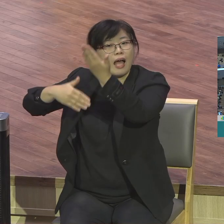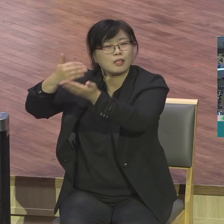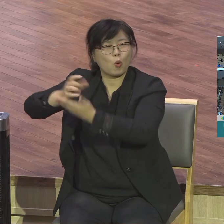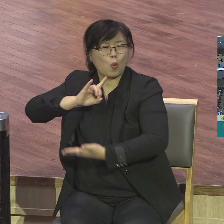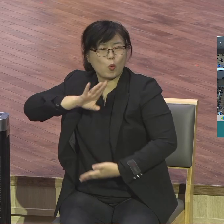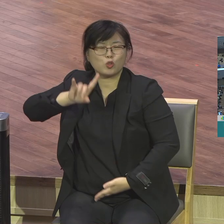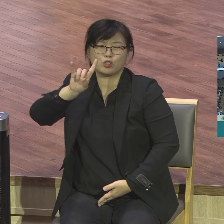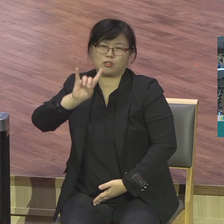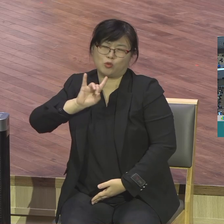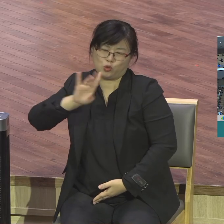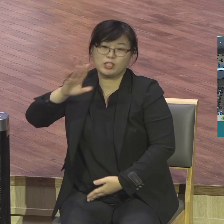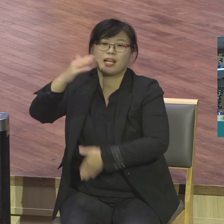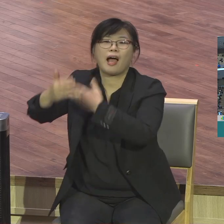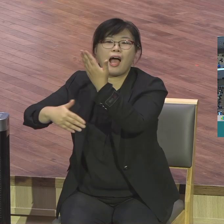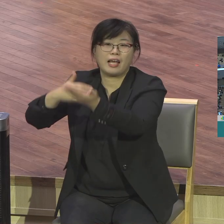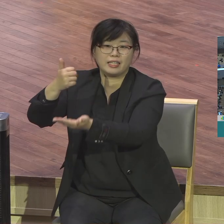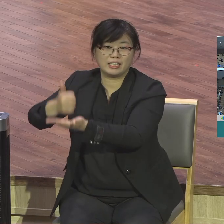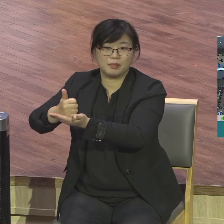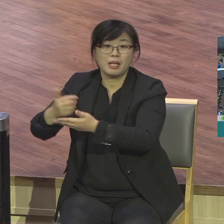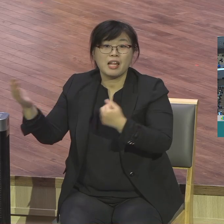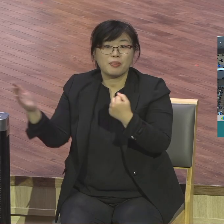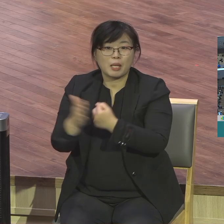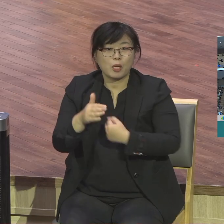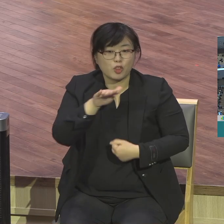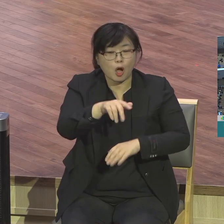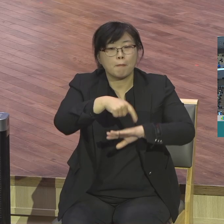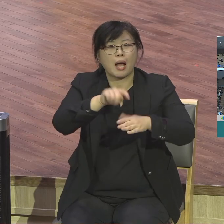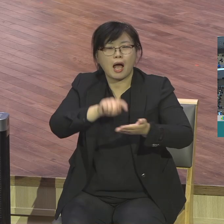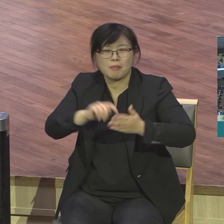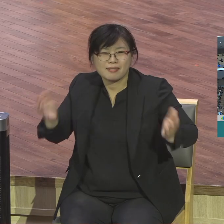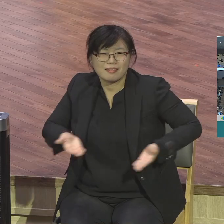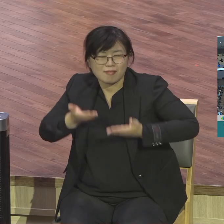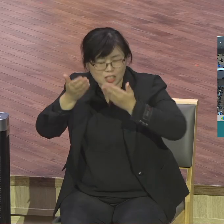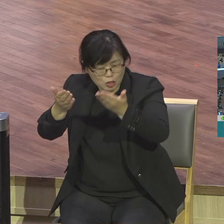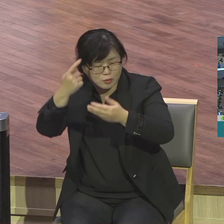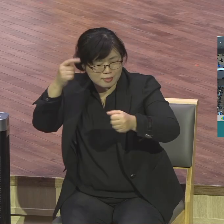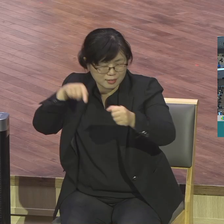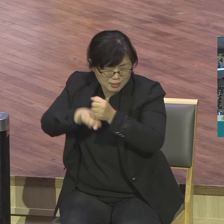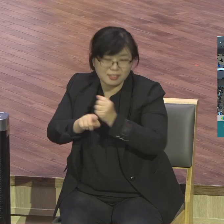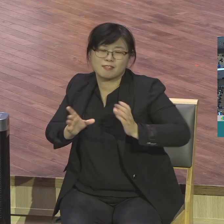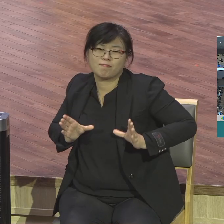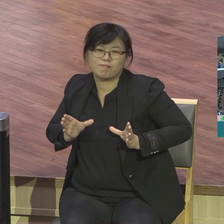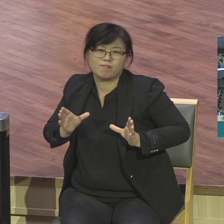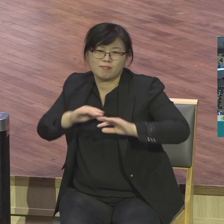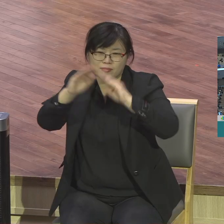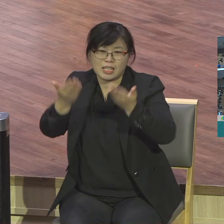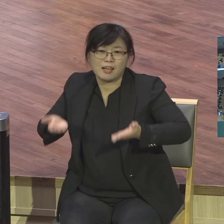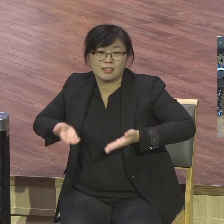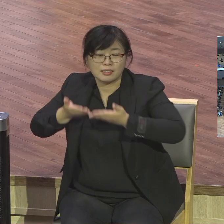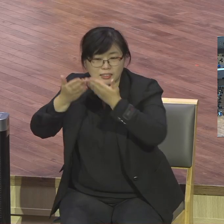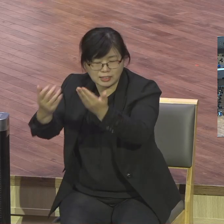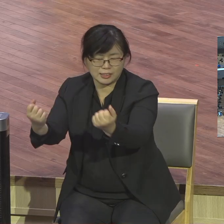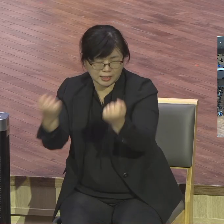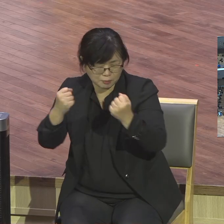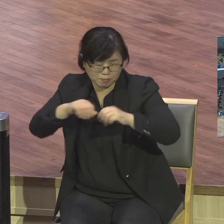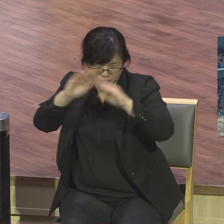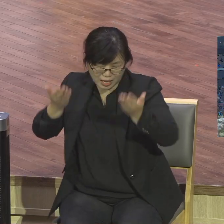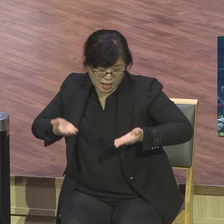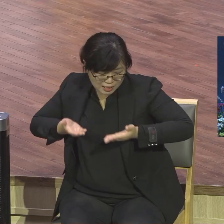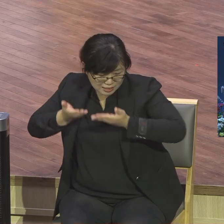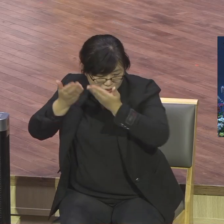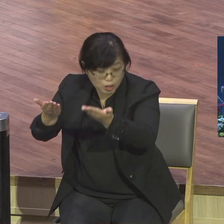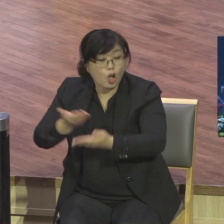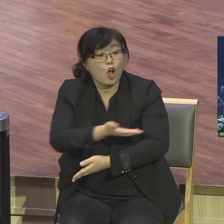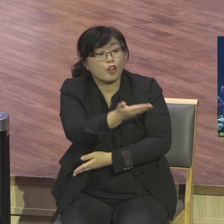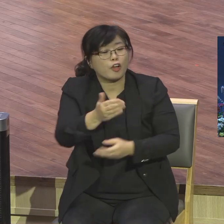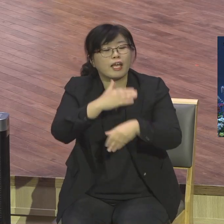뜻을 다하고 힘을 다하여 너 하나님을 뭐라 그러세요 사랑하라 그래 사랑하라 하나님을 사랑하시기 바랍니다